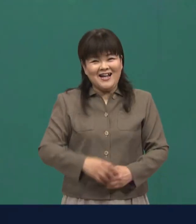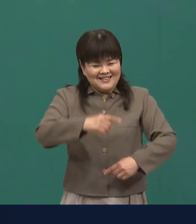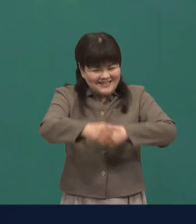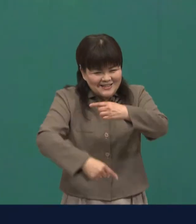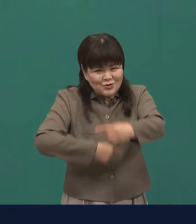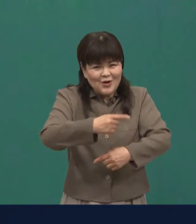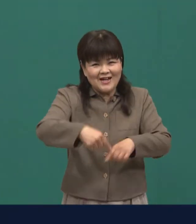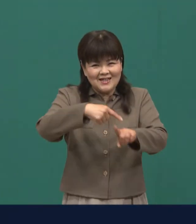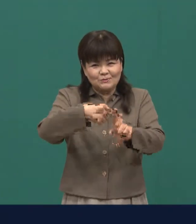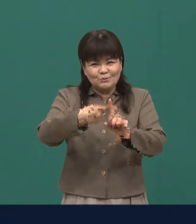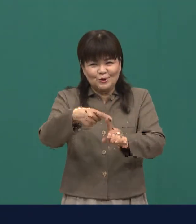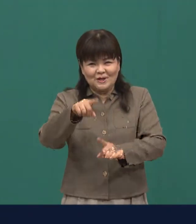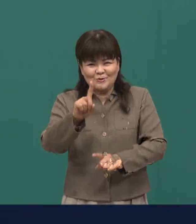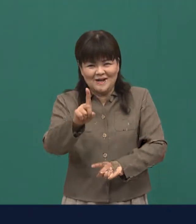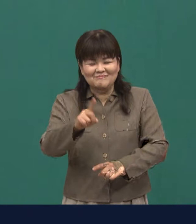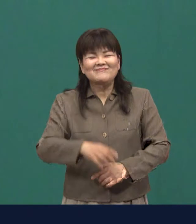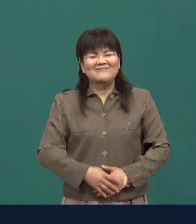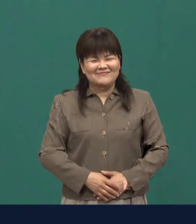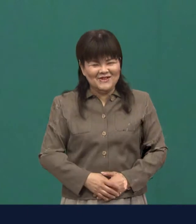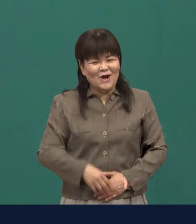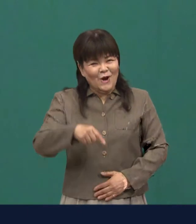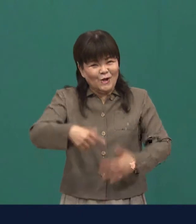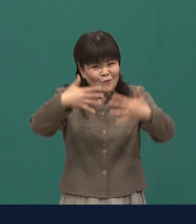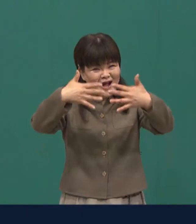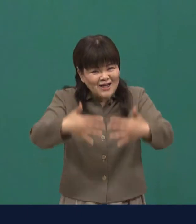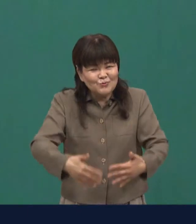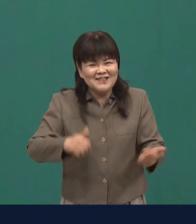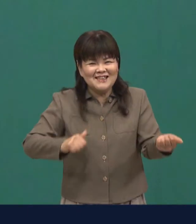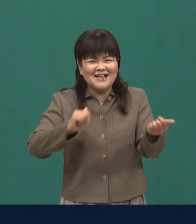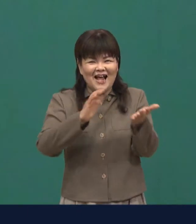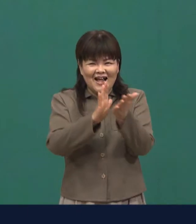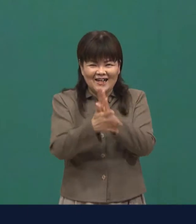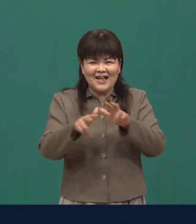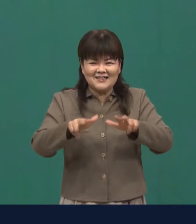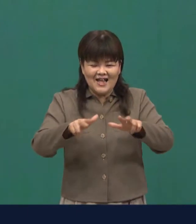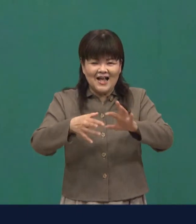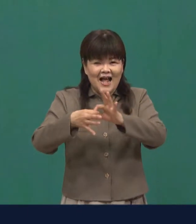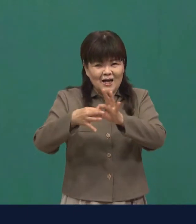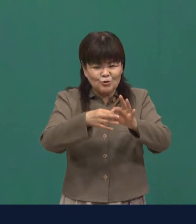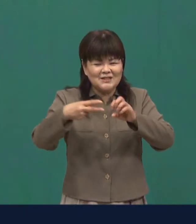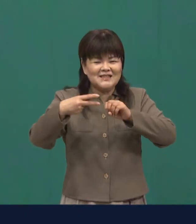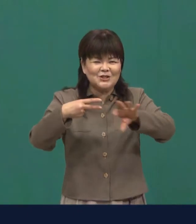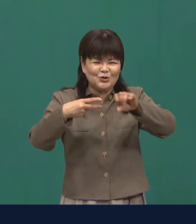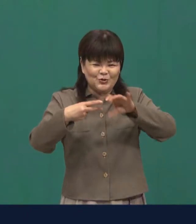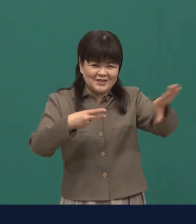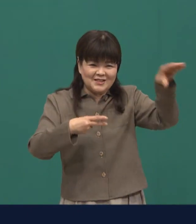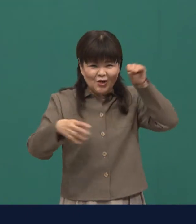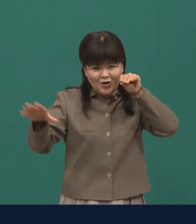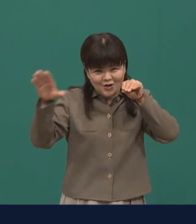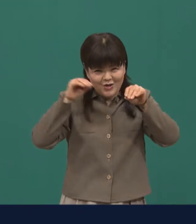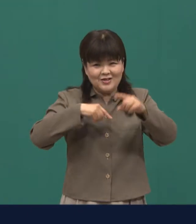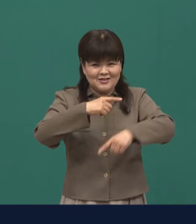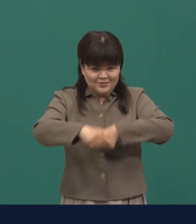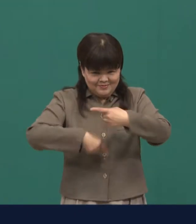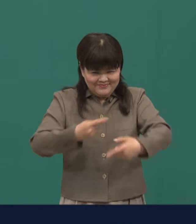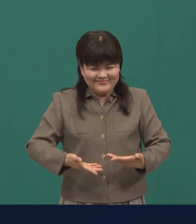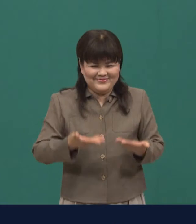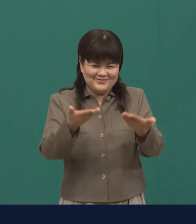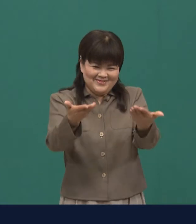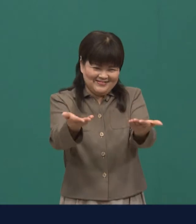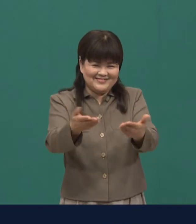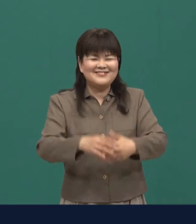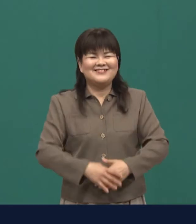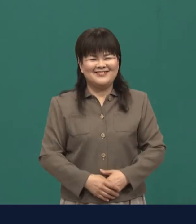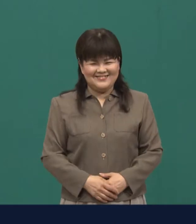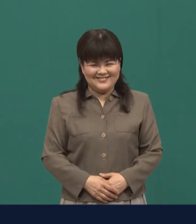んにちは。手話タイムプラスワンの時間です。この番組は滋賀県政に関するニュースや情報を手話